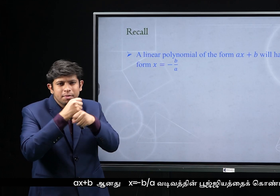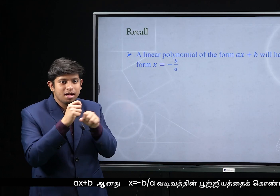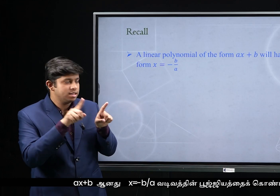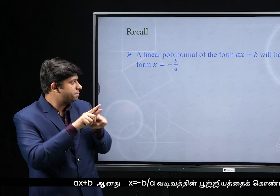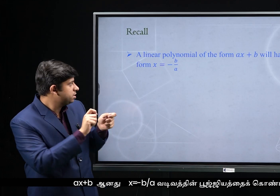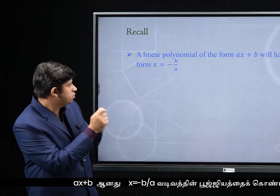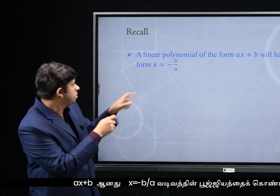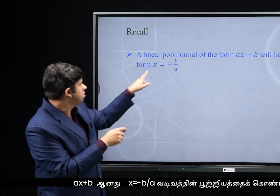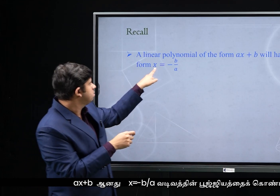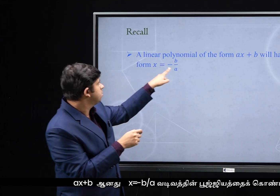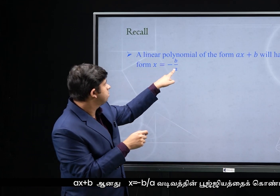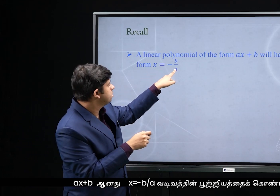பூஜ்ஜியத்தை கொண்டிருக்கும்.